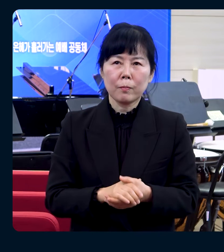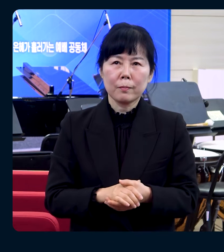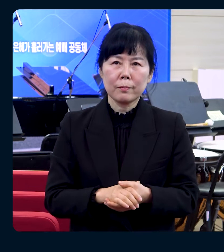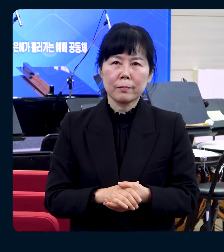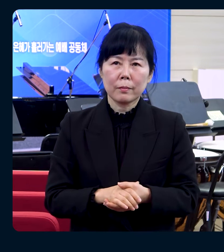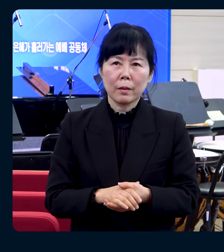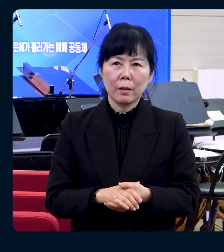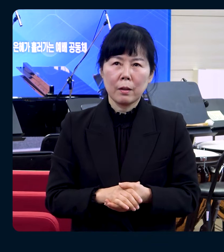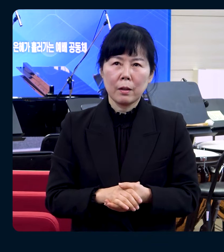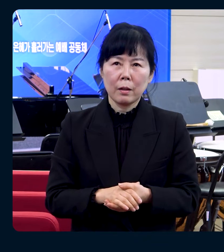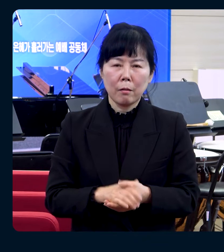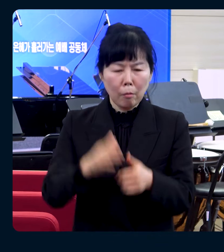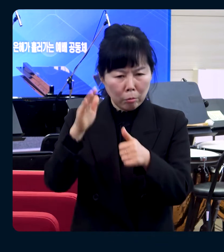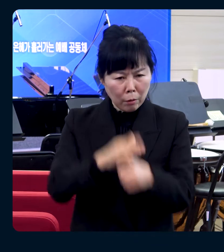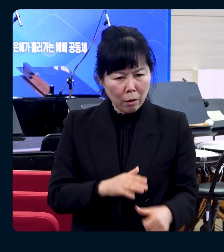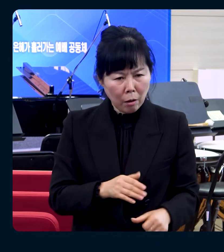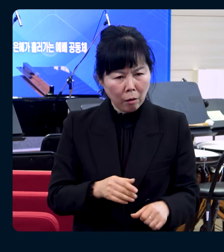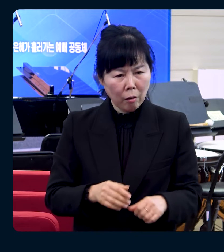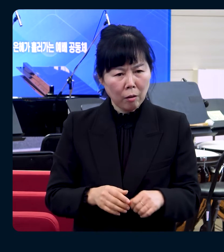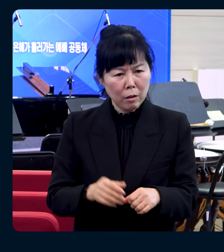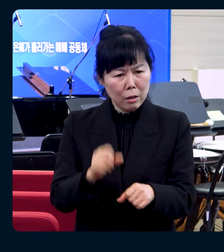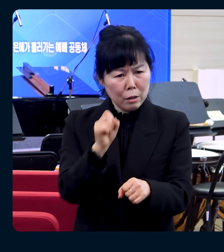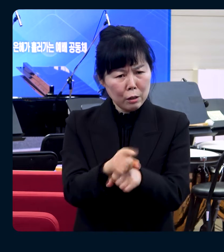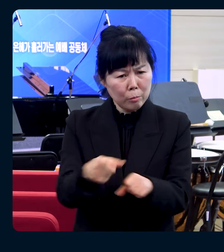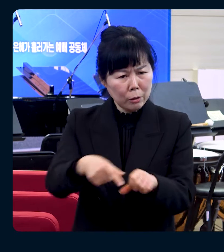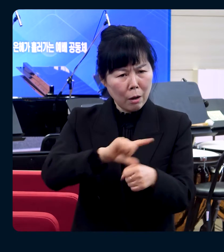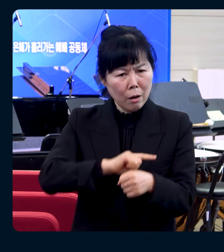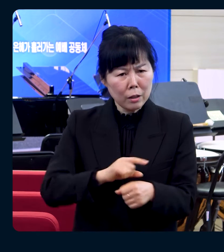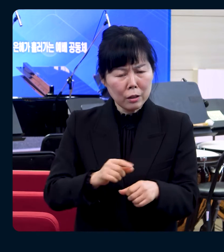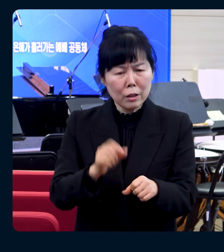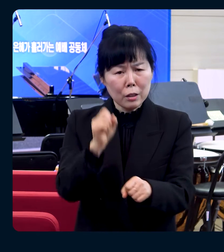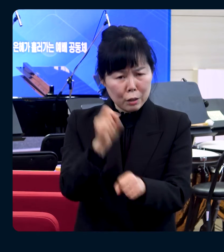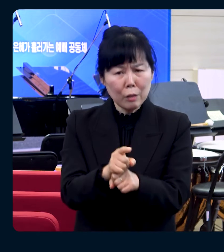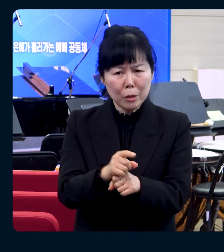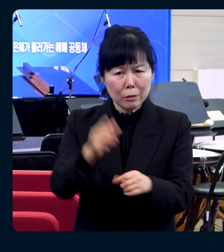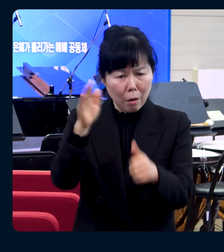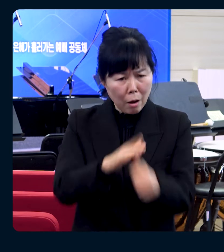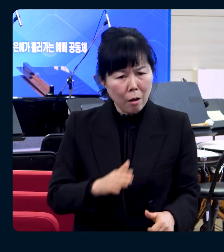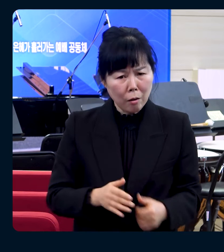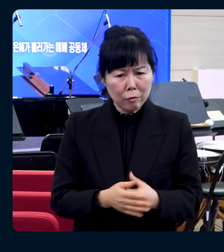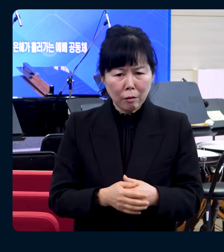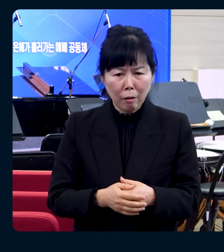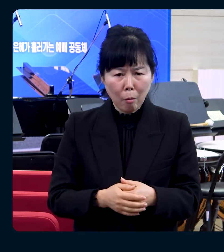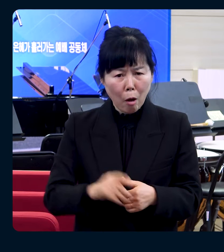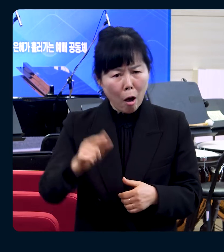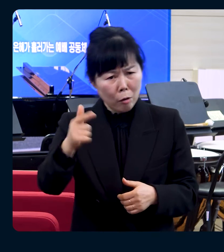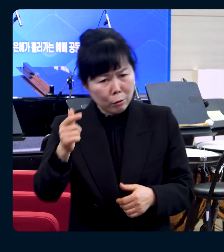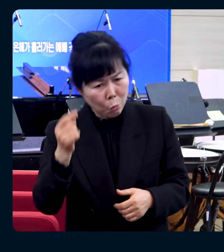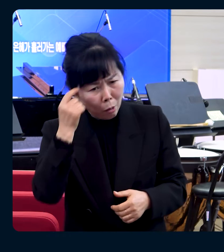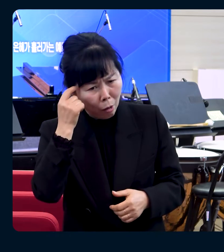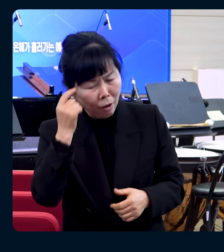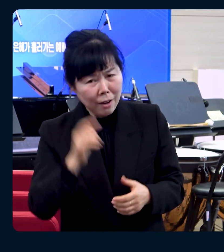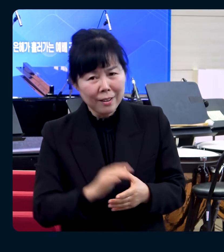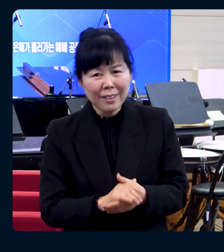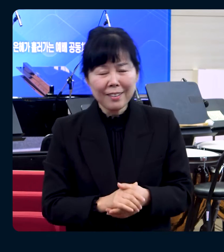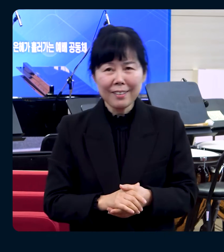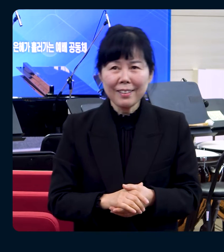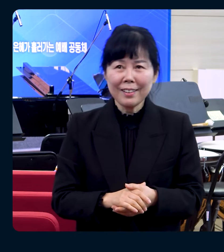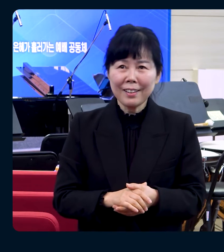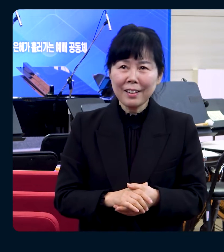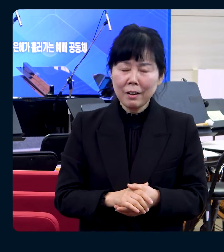마음에 뭐냐면 아니 이미 떨어졌는데 뭘 그럴 리가 없다 그러냐 그런 생각이 들어오는 거예요. 그런데 또